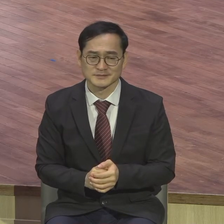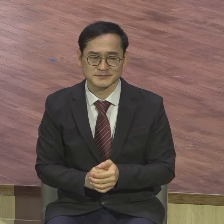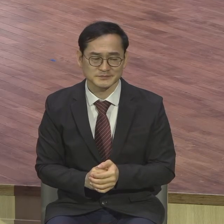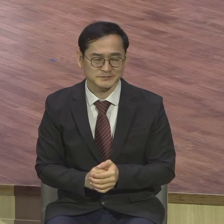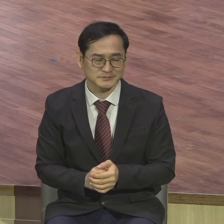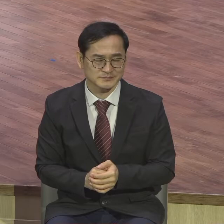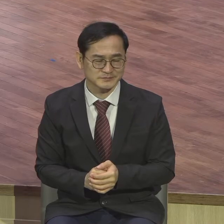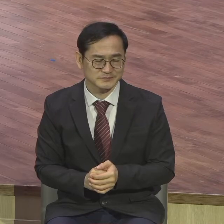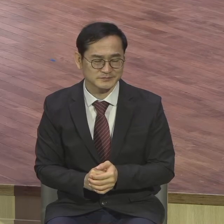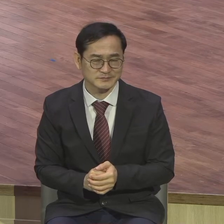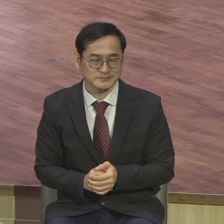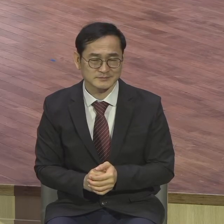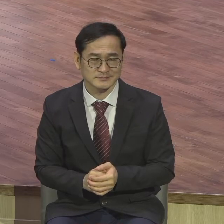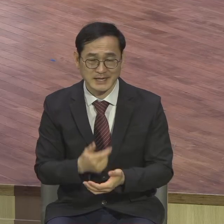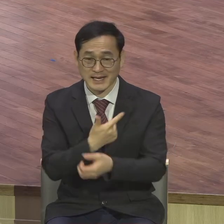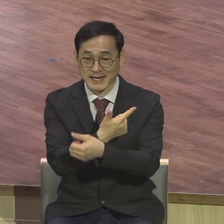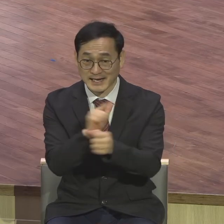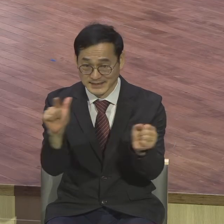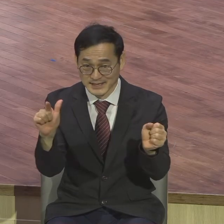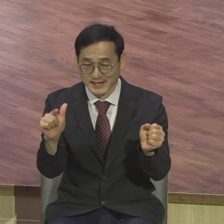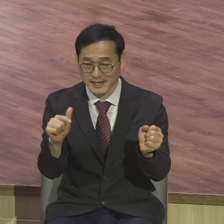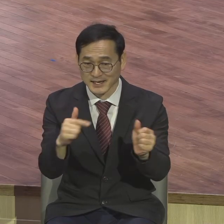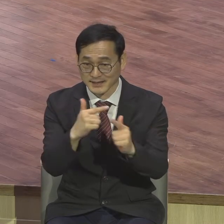지금 갈라디아에 들어온 이